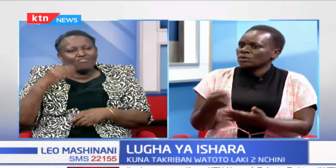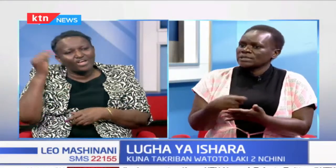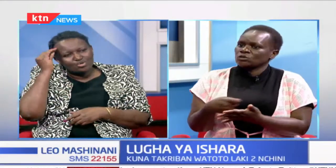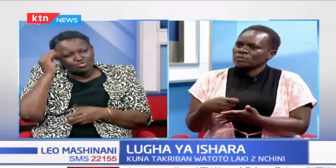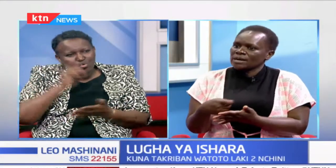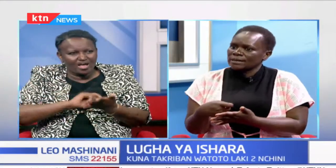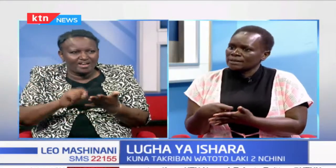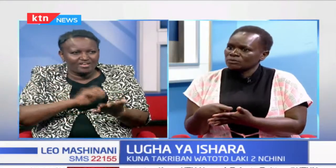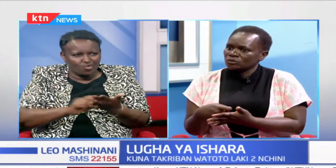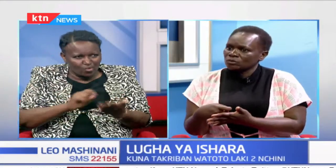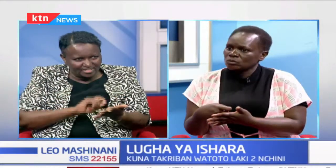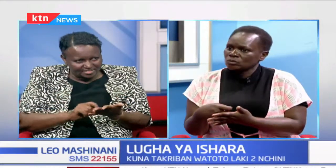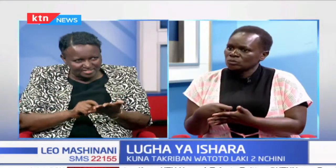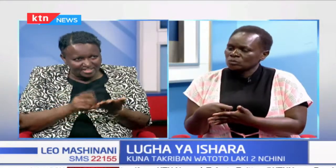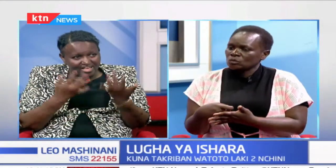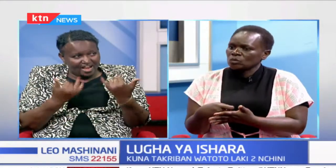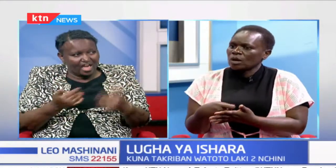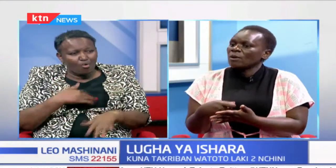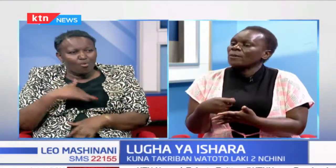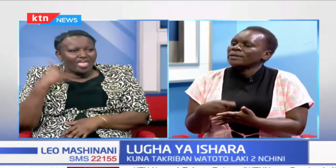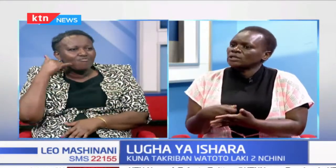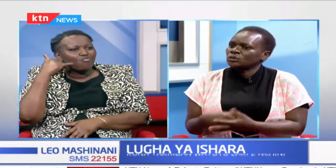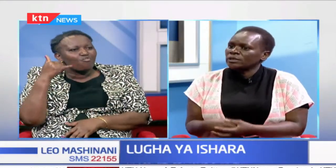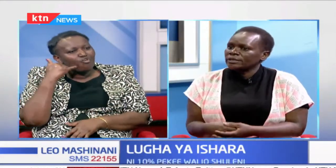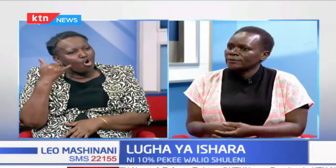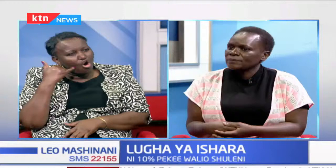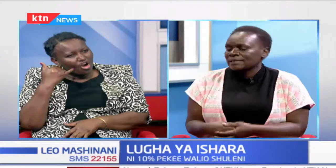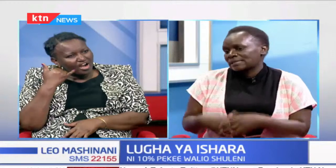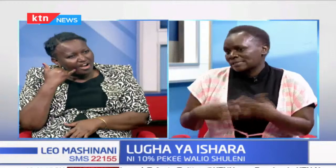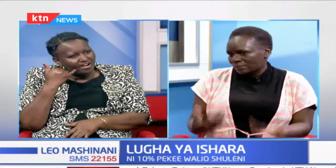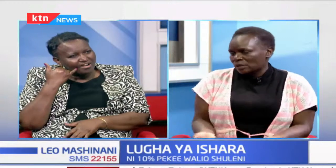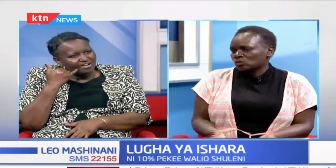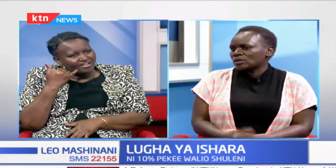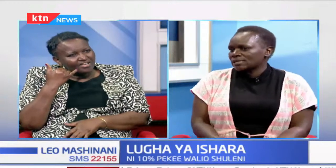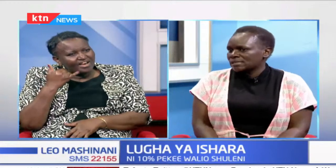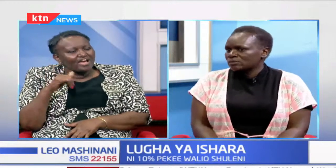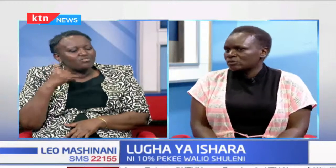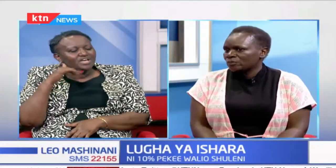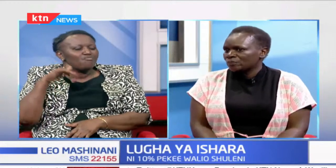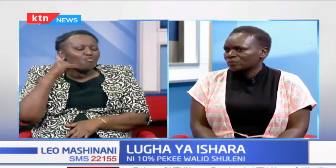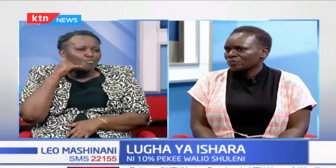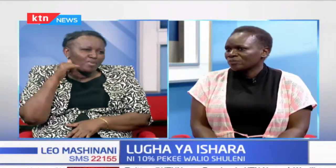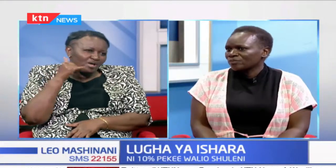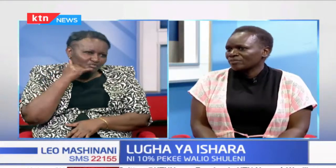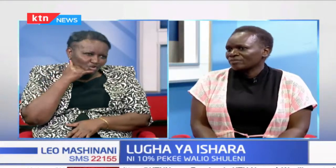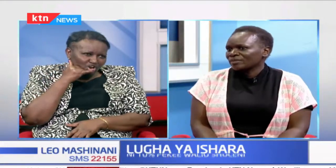sasa hao unaweza tumia kalamu kama wameenda shuleni. Na sasa pia tuko na simu.